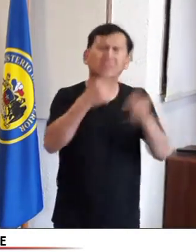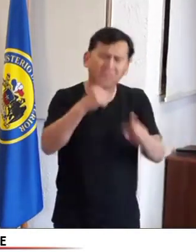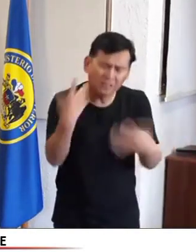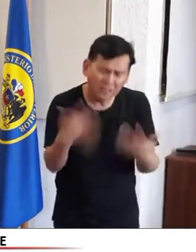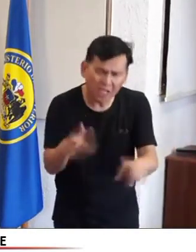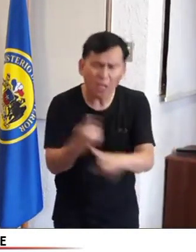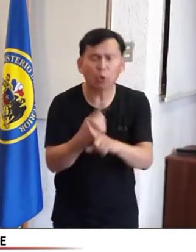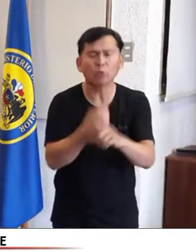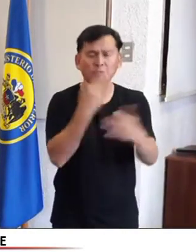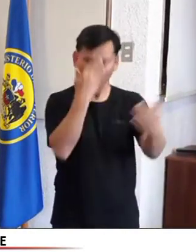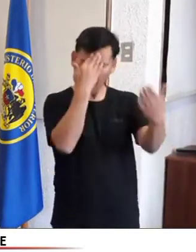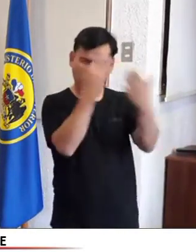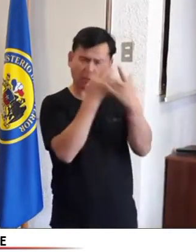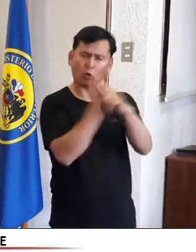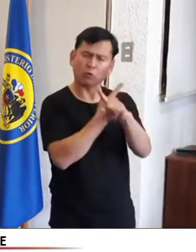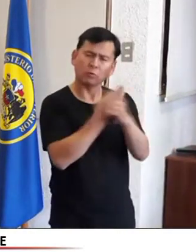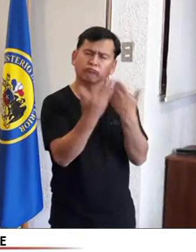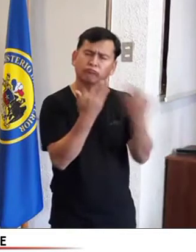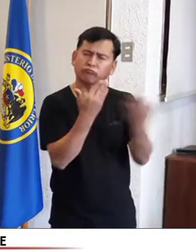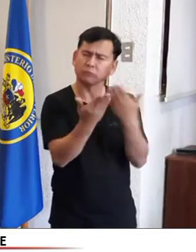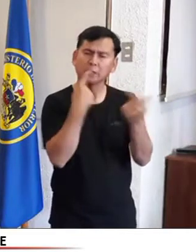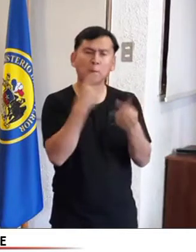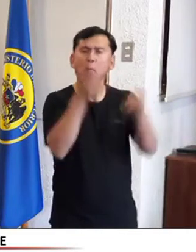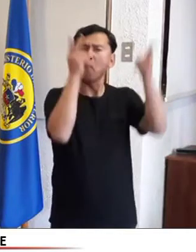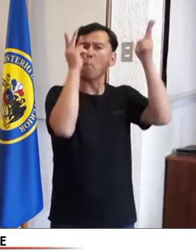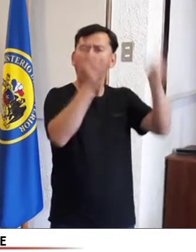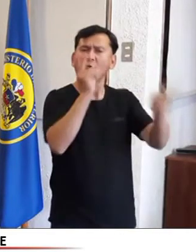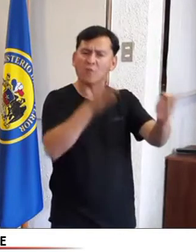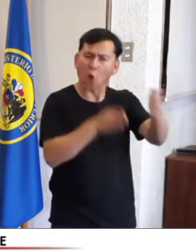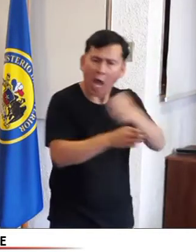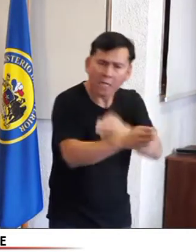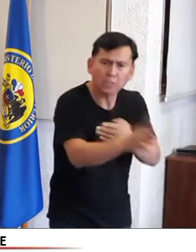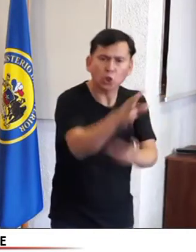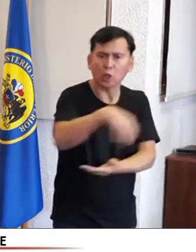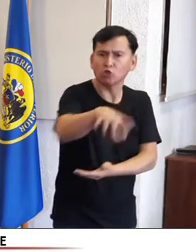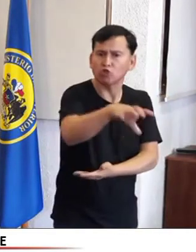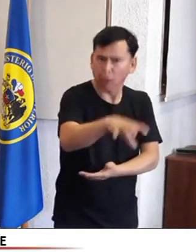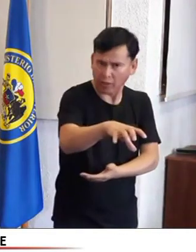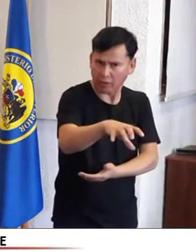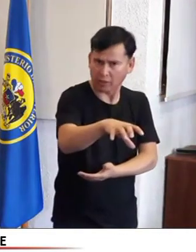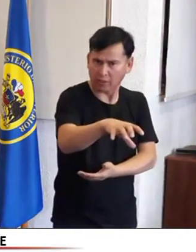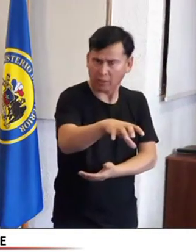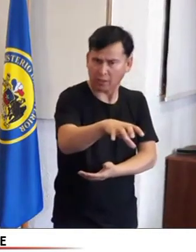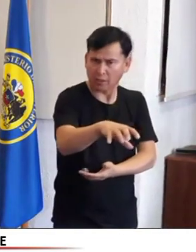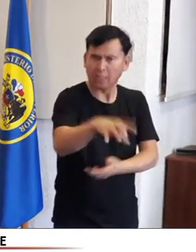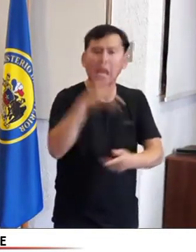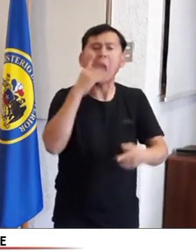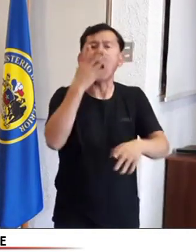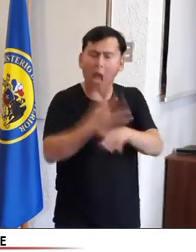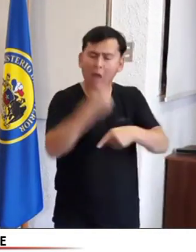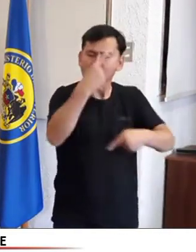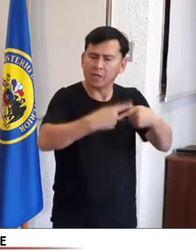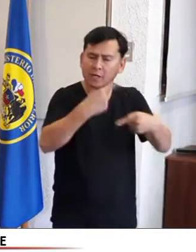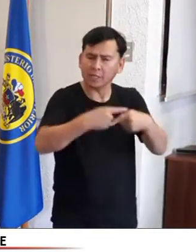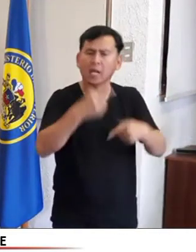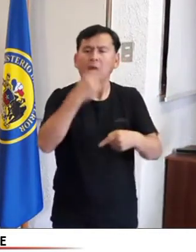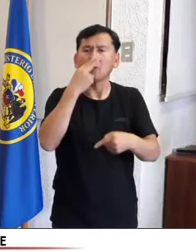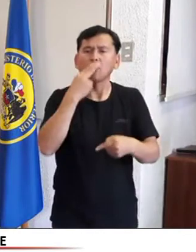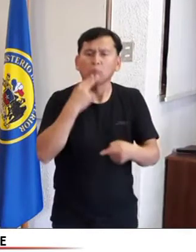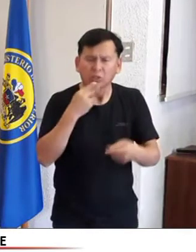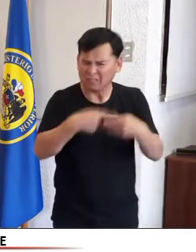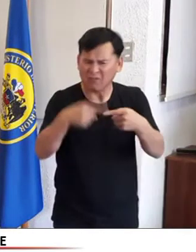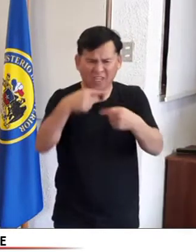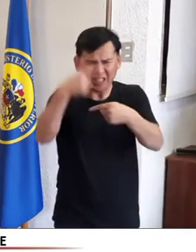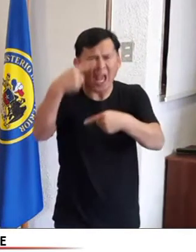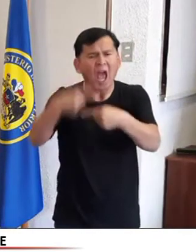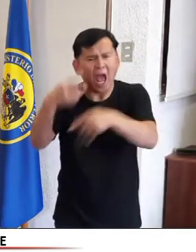tenido reuniones con ellos, tienen prohibido el acceso a las localidades, ¿ya? Tenemos barreras sanitarias en Puerto Aguirre, en Puerto Cisne,